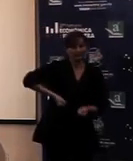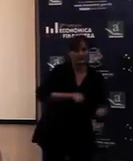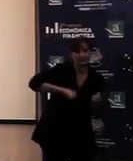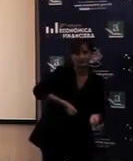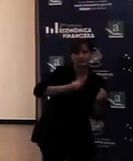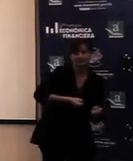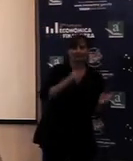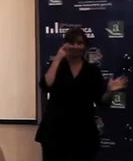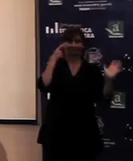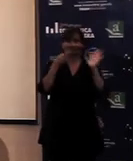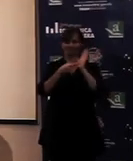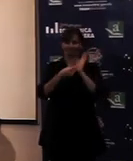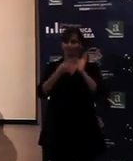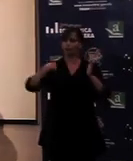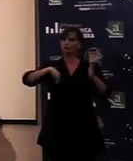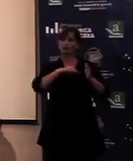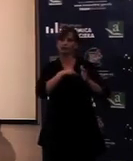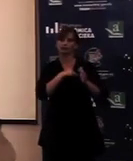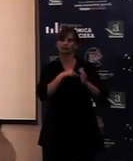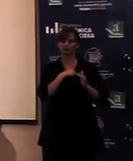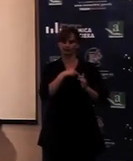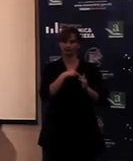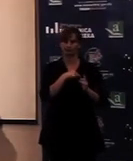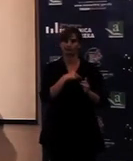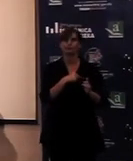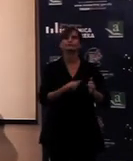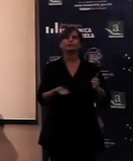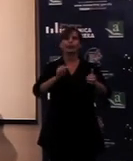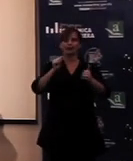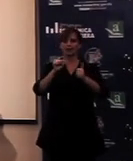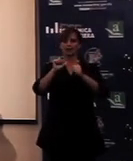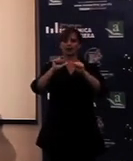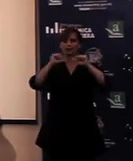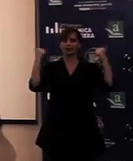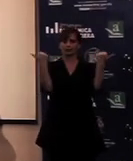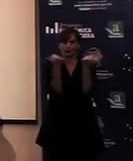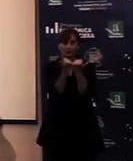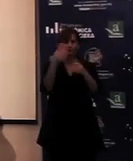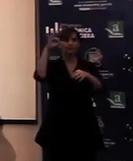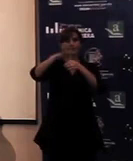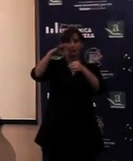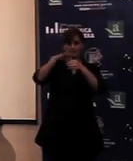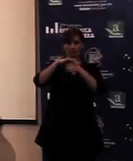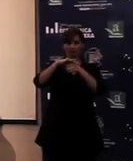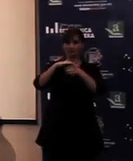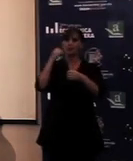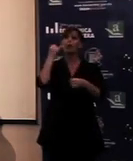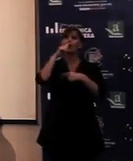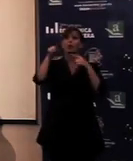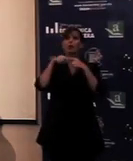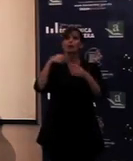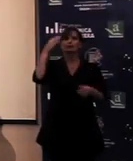Nos llamamos Asociación Popular de Ahorros y Préstamos y en abreviatura APAP. O sea que si en lo adelante me oyen hablando de